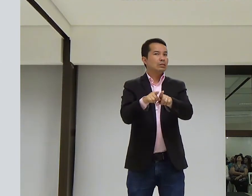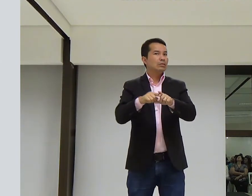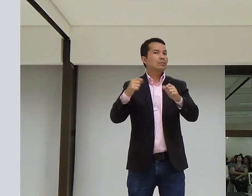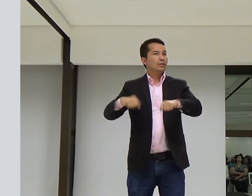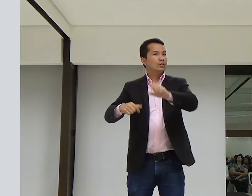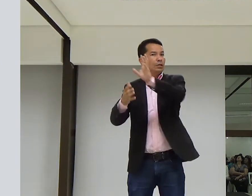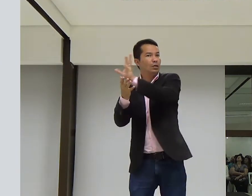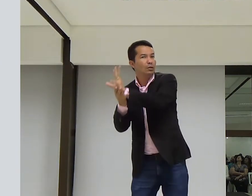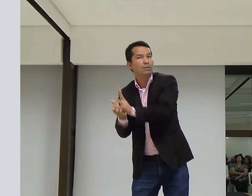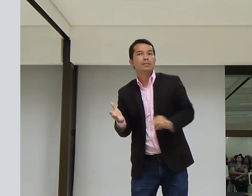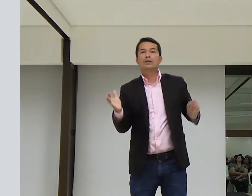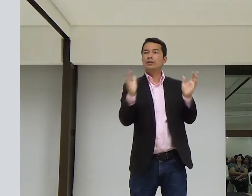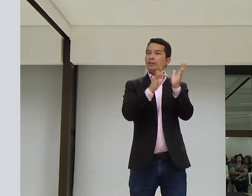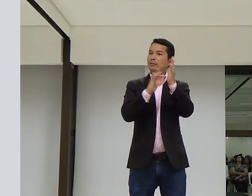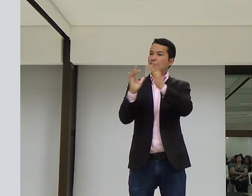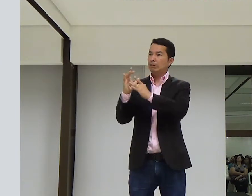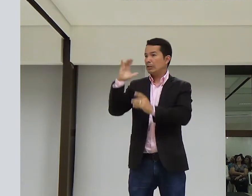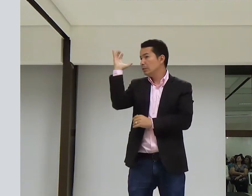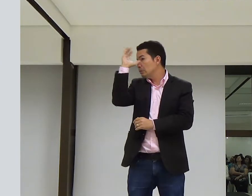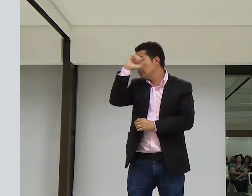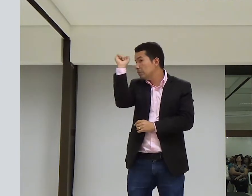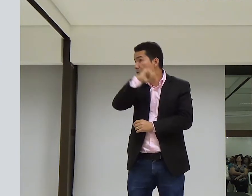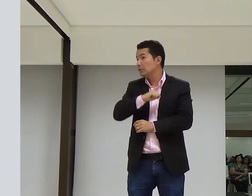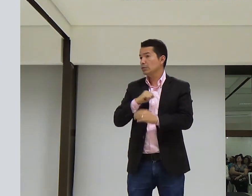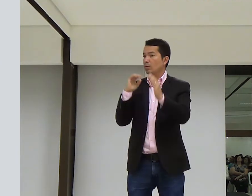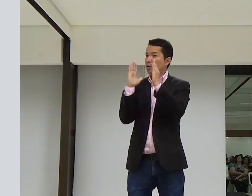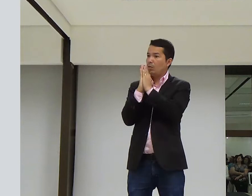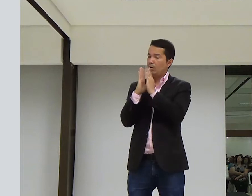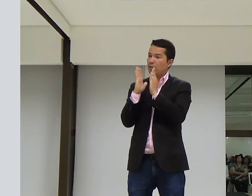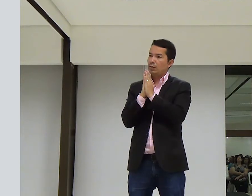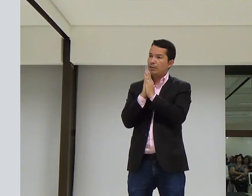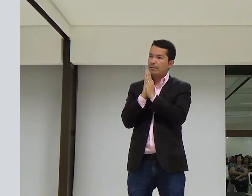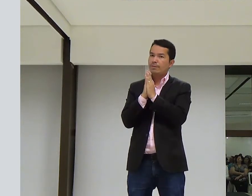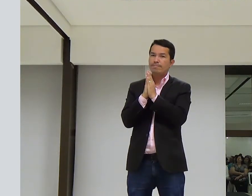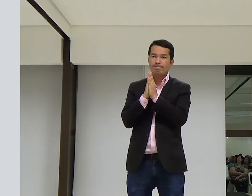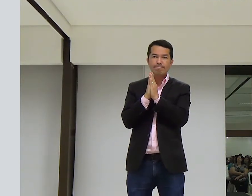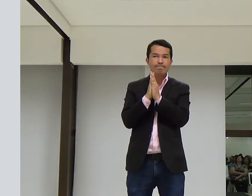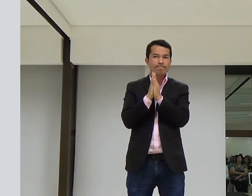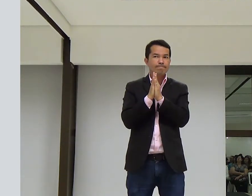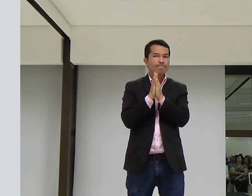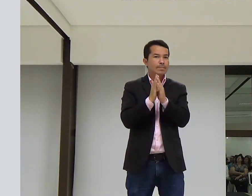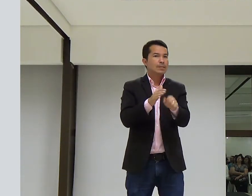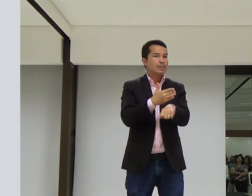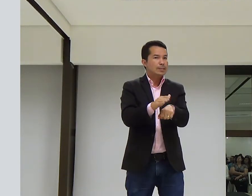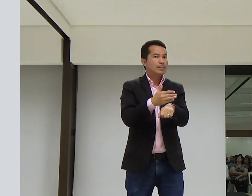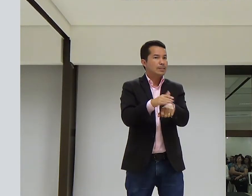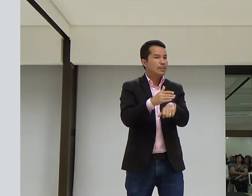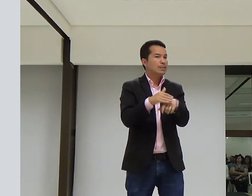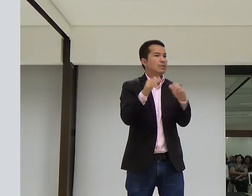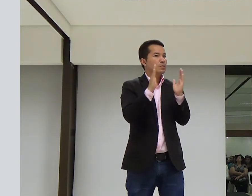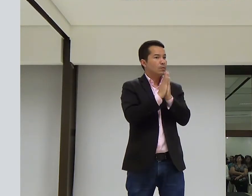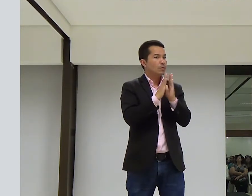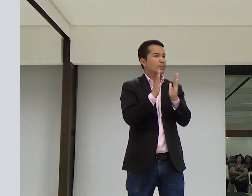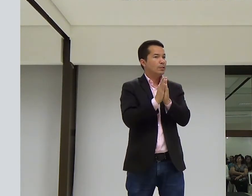Sim, nós também precisamos copiar isso de Jesus, aprender isso de Jesus e estar em oração o tempo